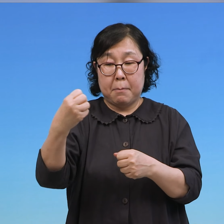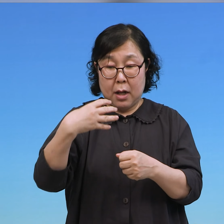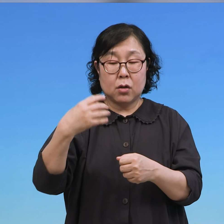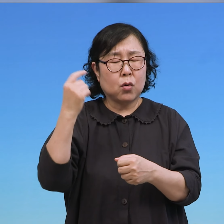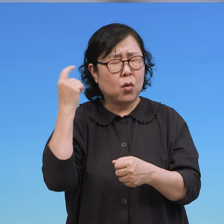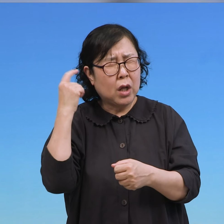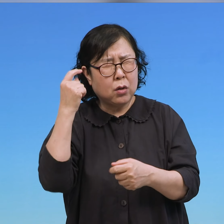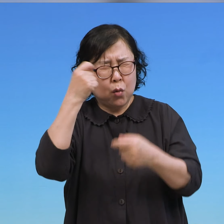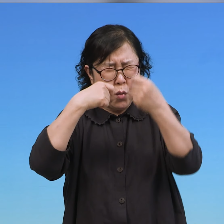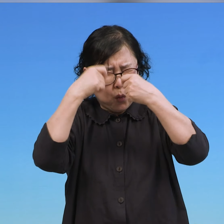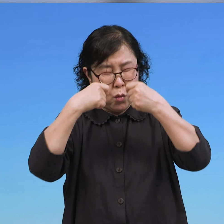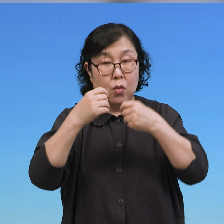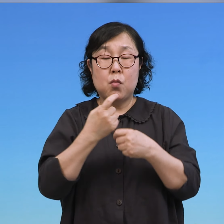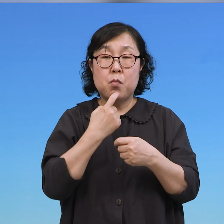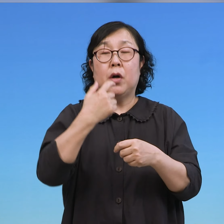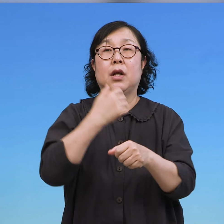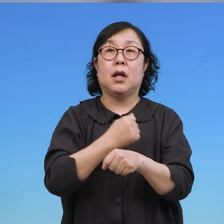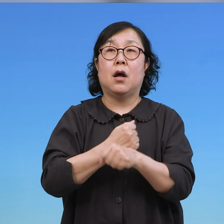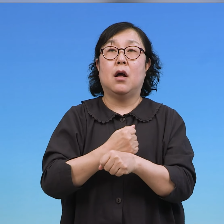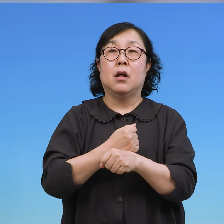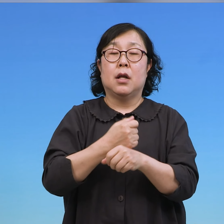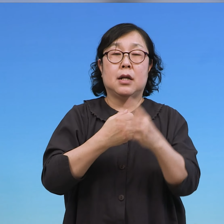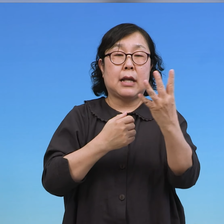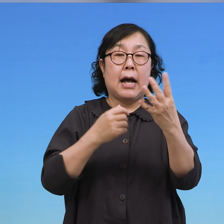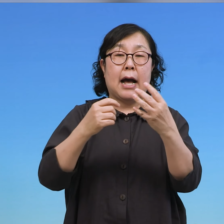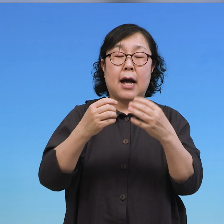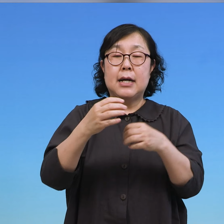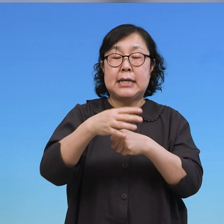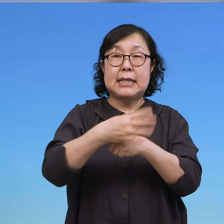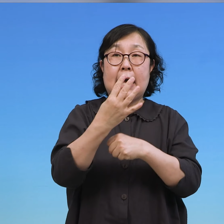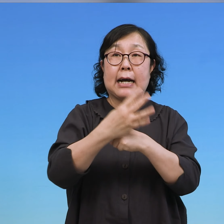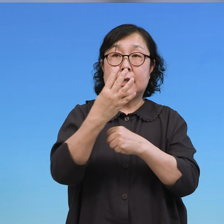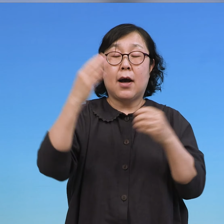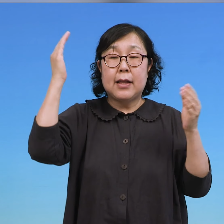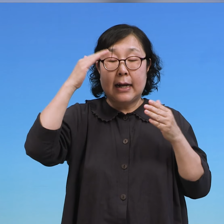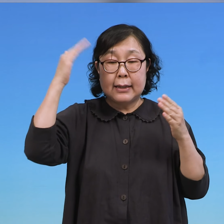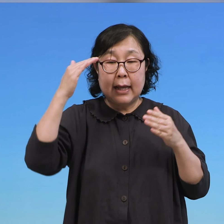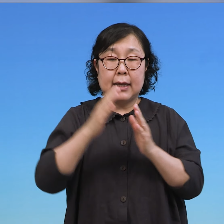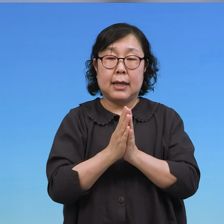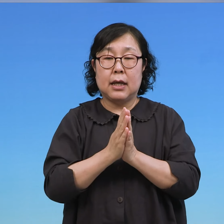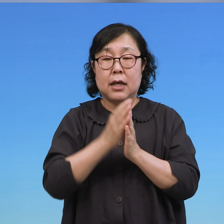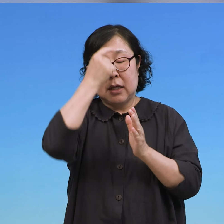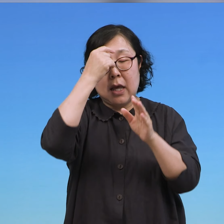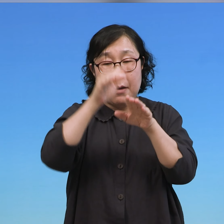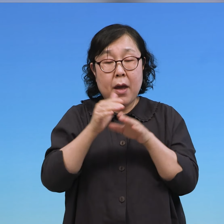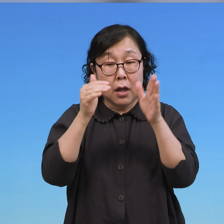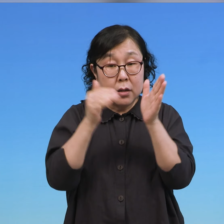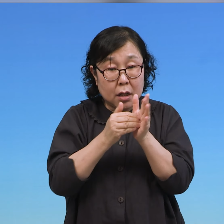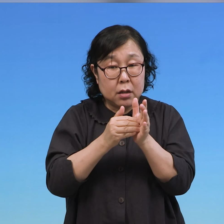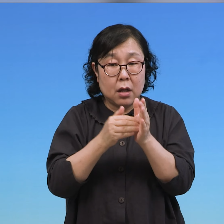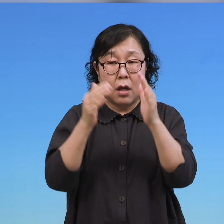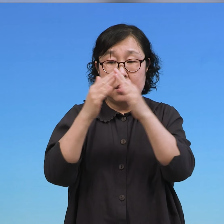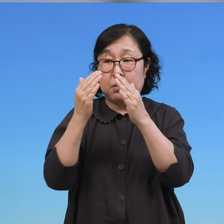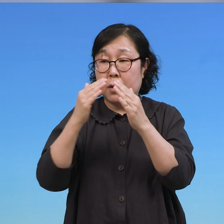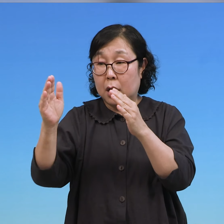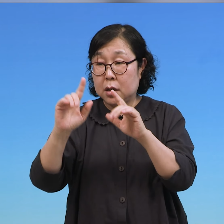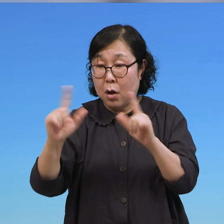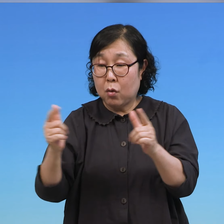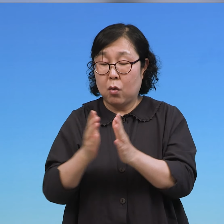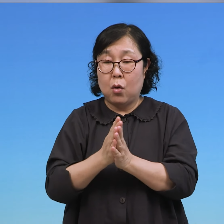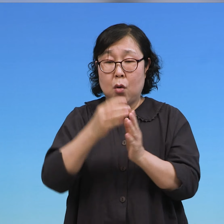얘가 예배가 다 끝났는데 집으로 안 가고 그 교회 자기 부서 앞에서 울더래요, 애가. 그